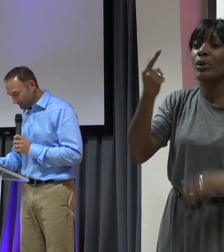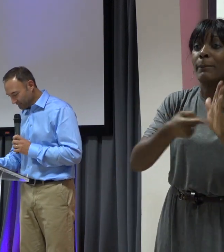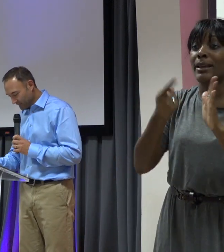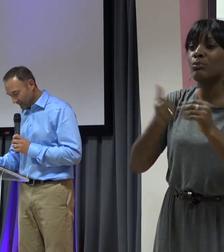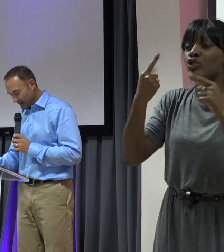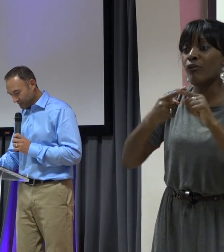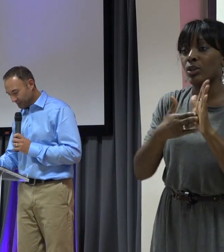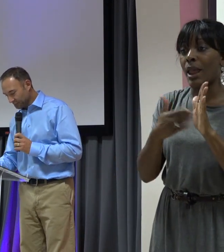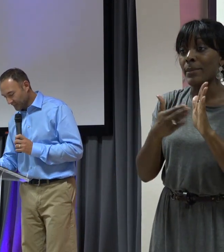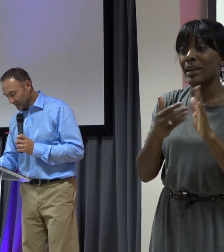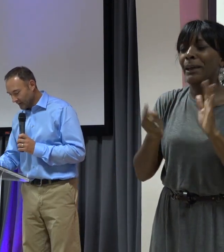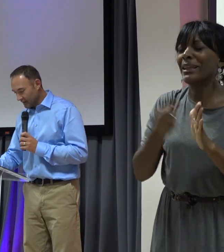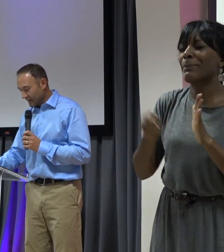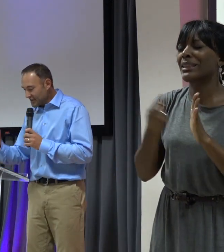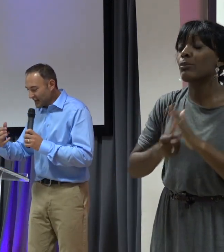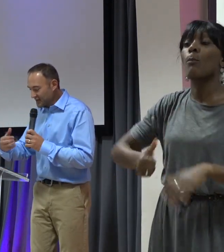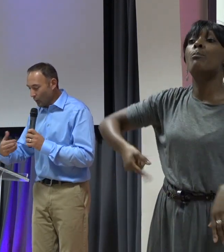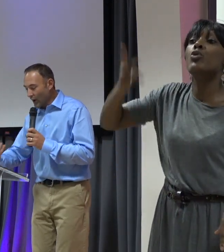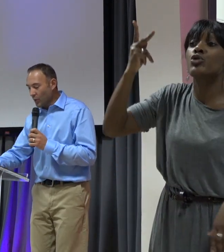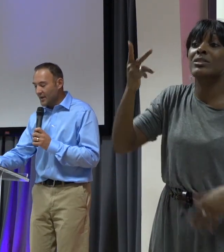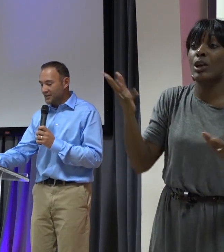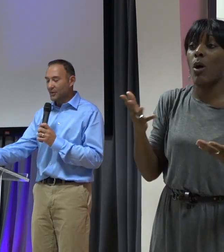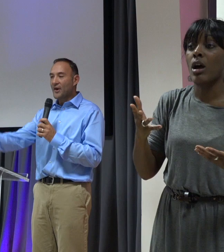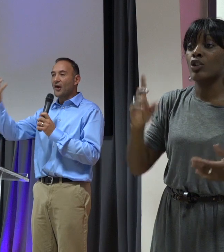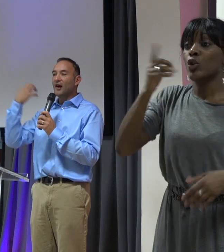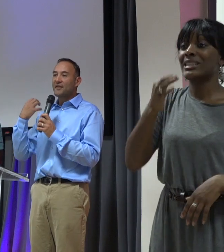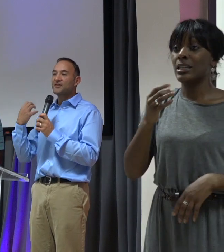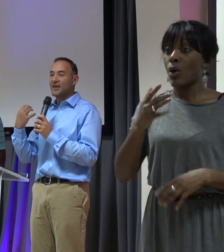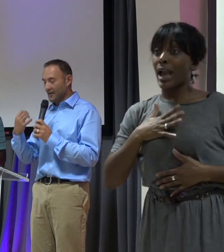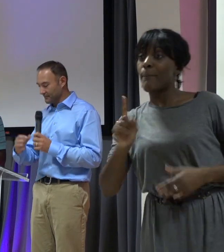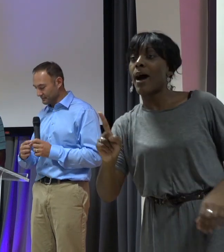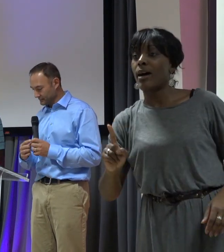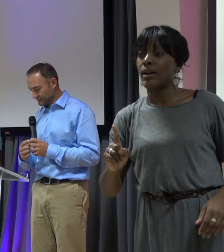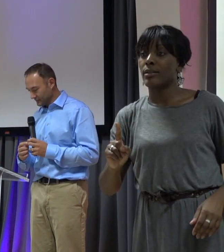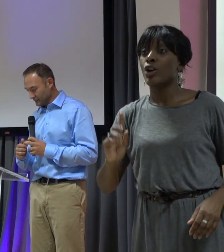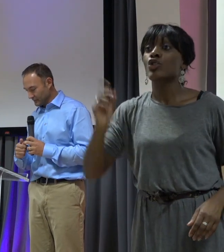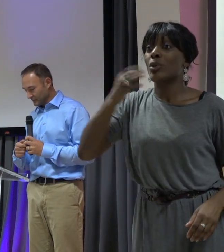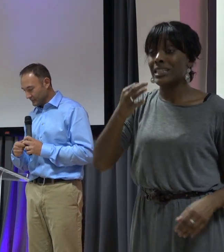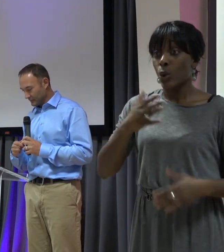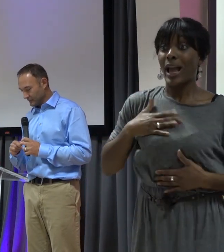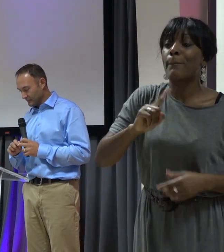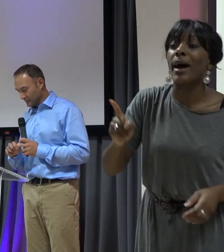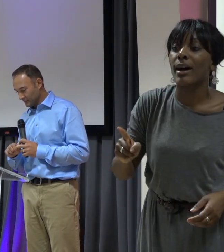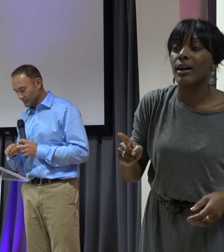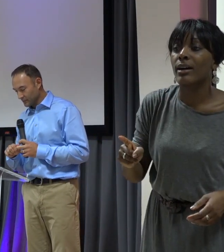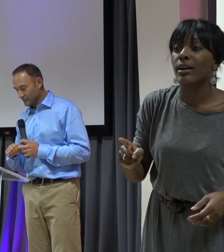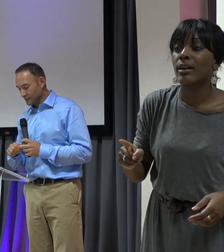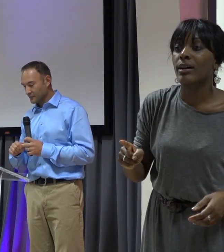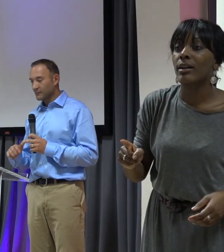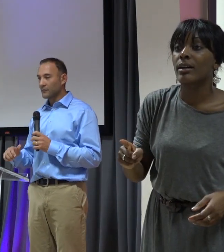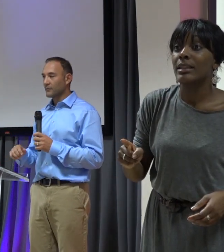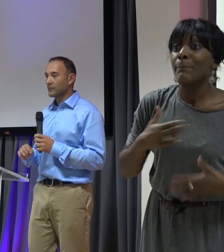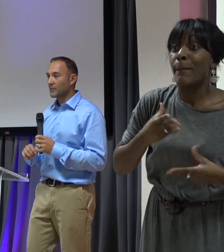that? Est-ce que c'est pas merveilleux? He says that when we submit our lives to him, Il a dit, quand nous soumettons notre